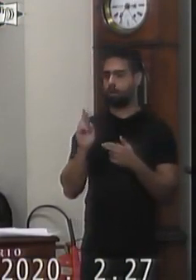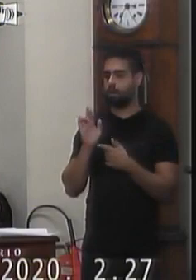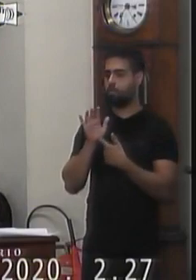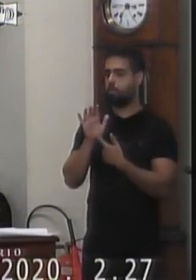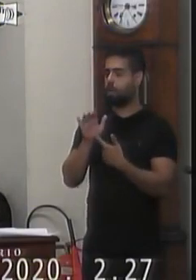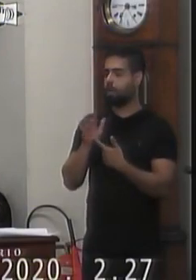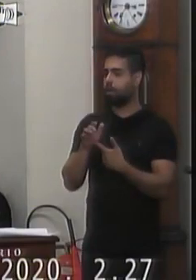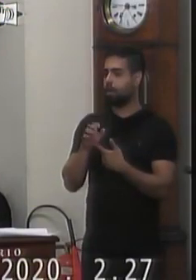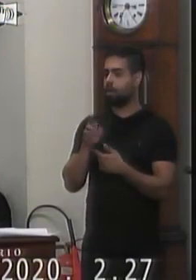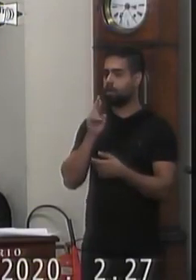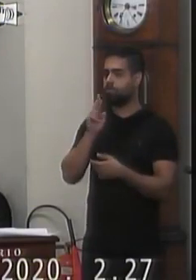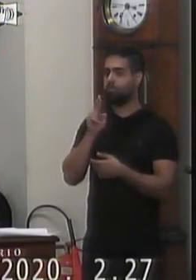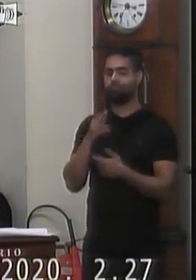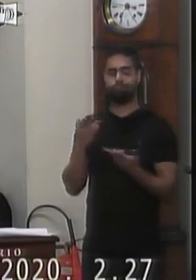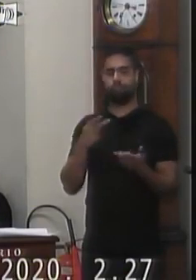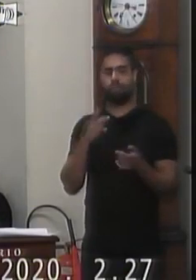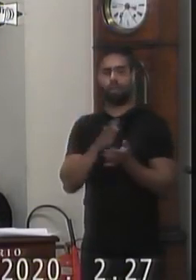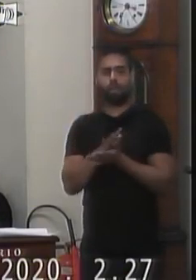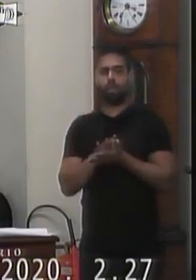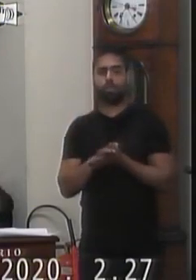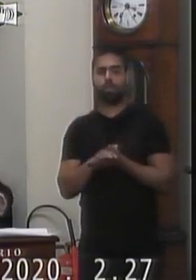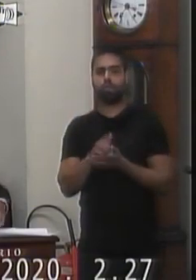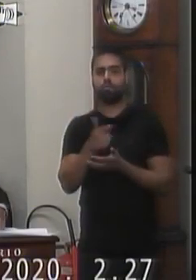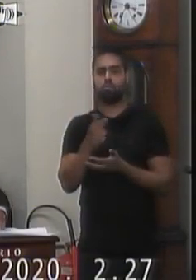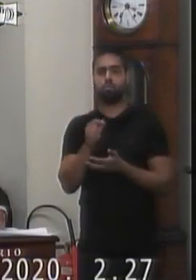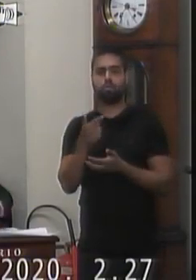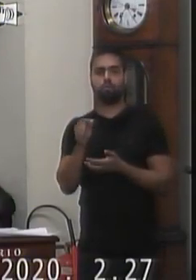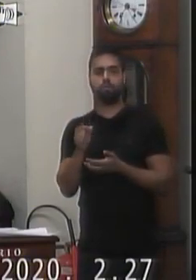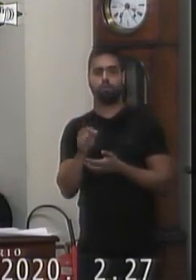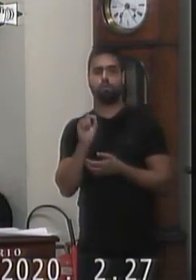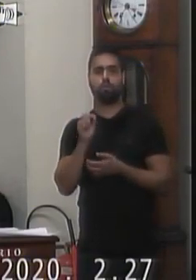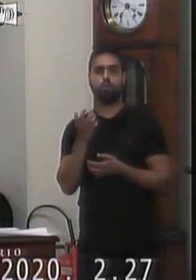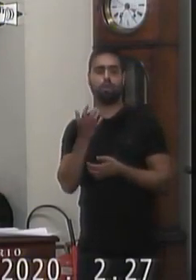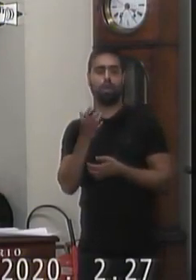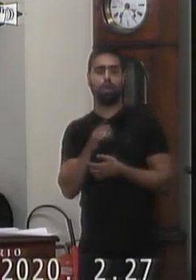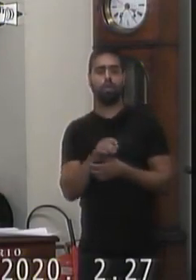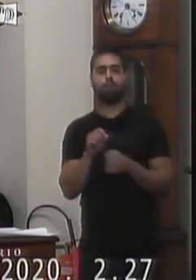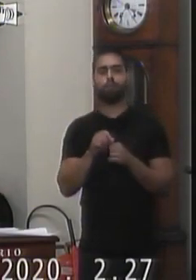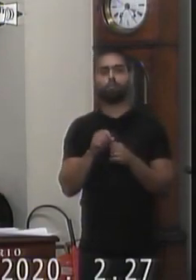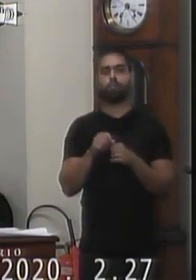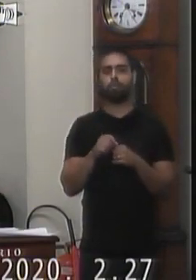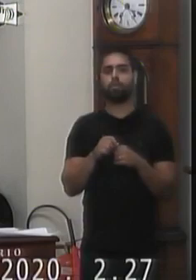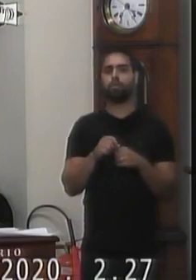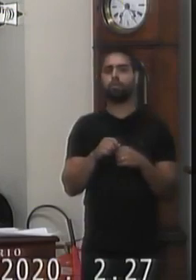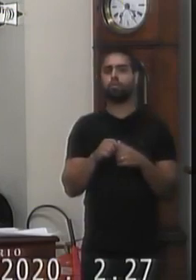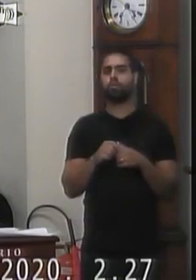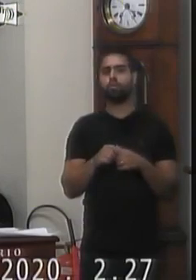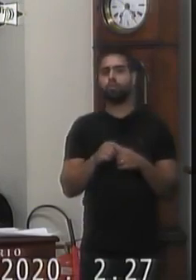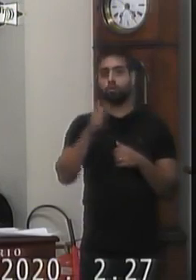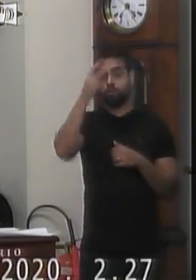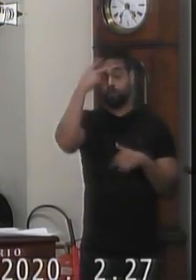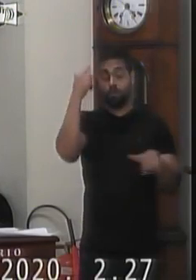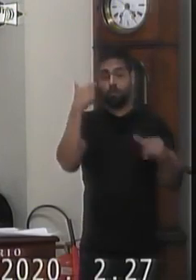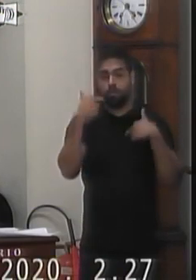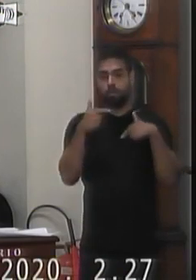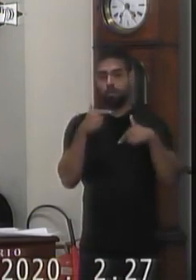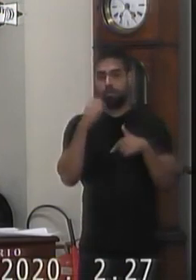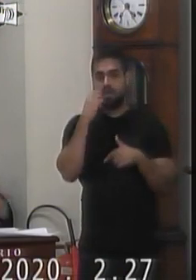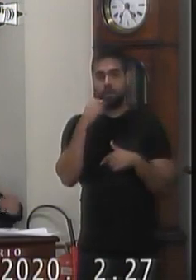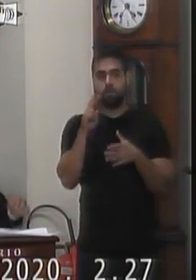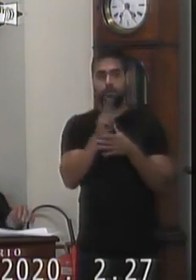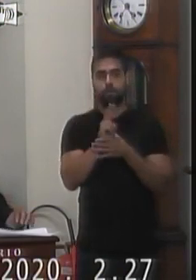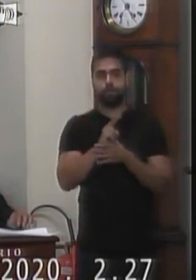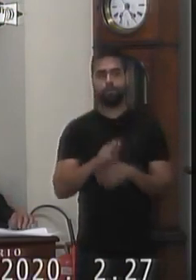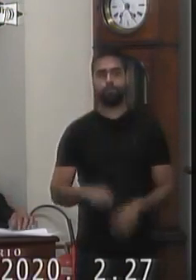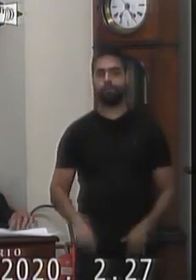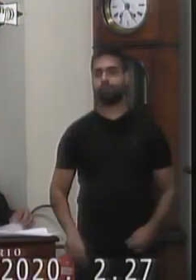seu planejamento para 2020 e o que pretende com a carreira dos nossos servidores e servidoras do município de